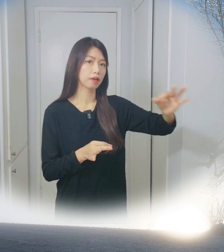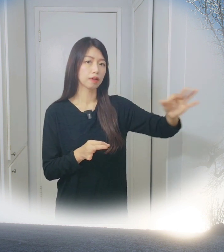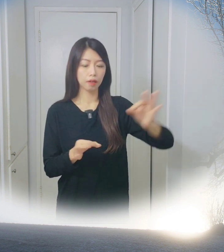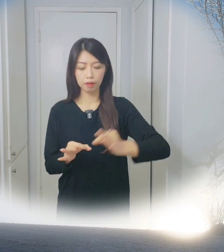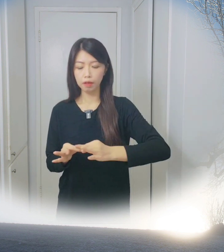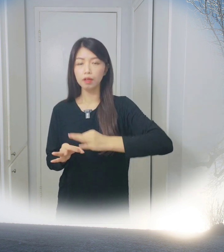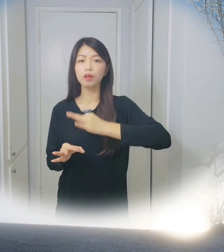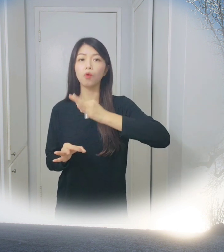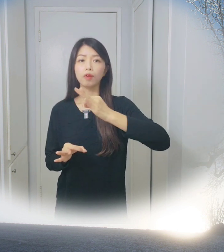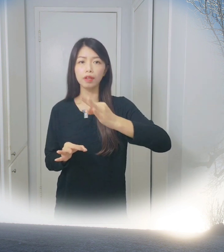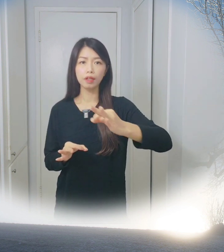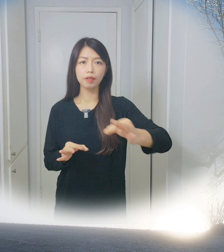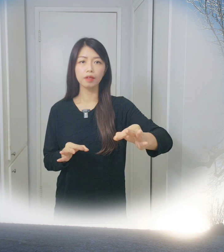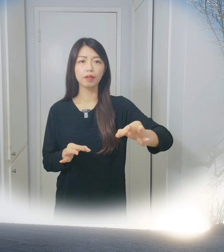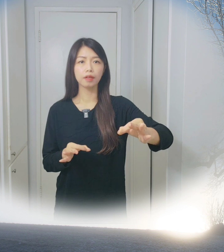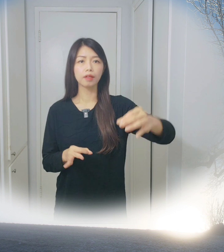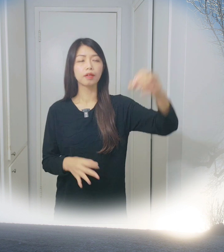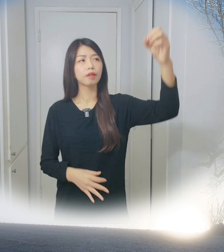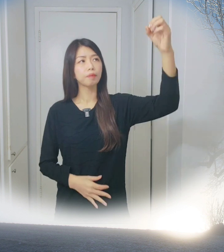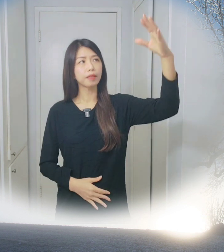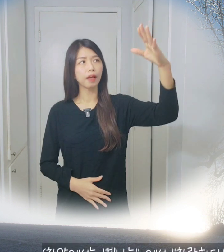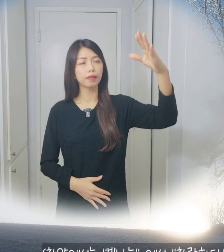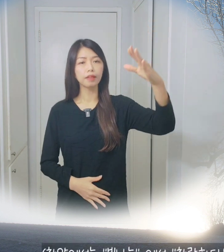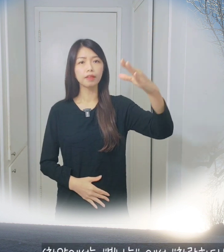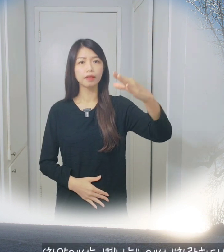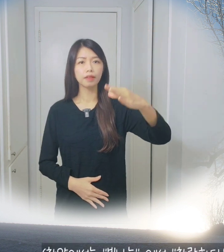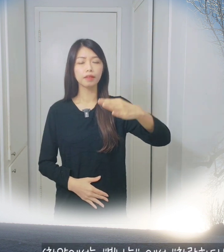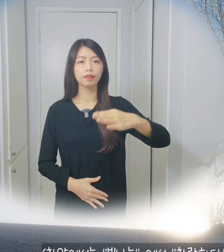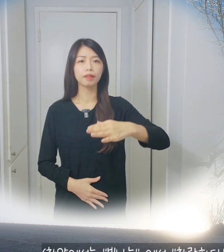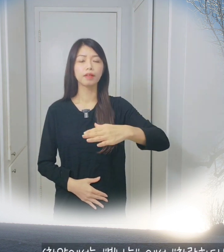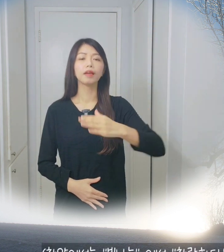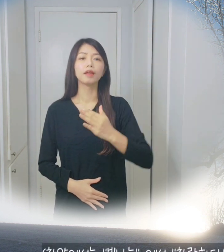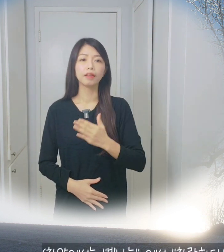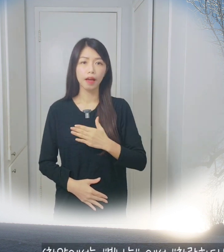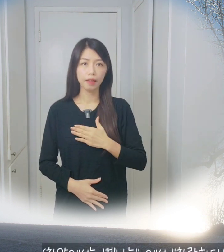이렇게 영원히 빛나는